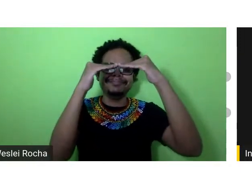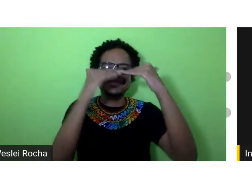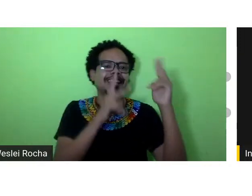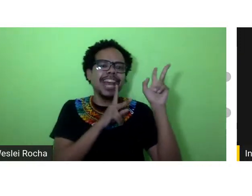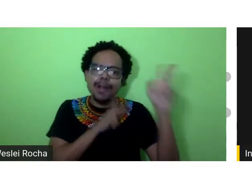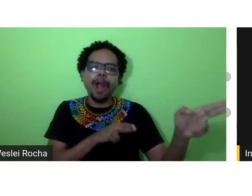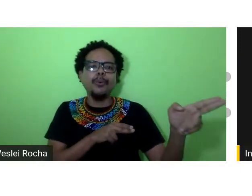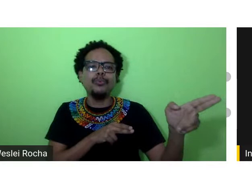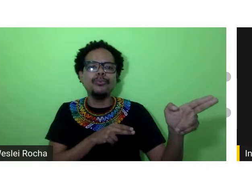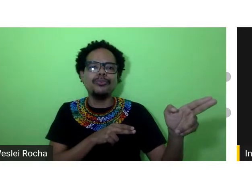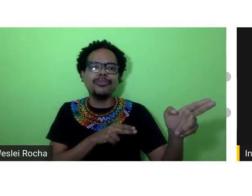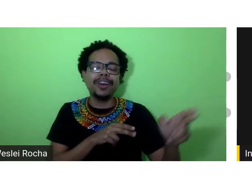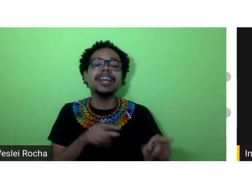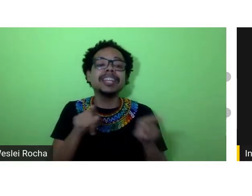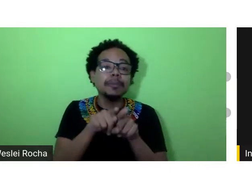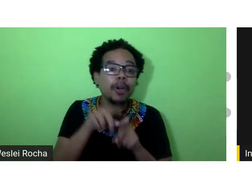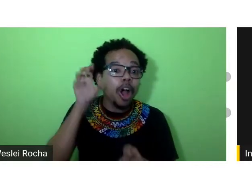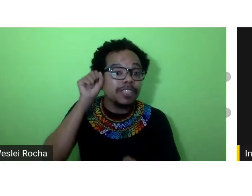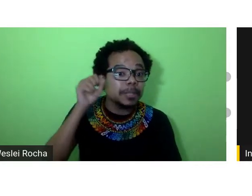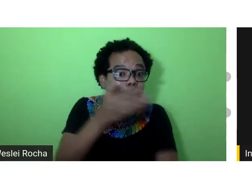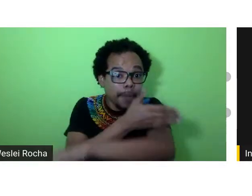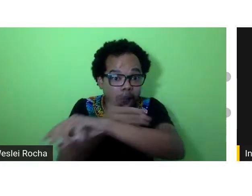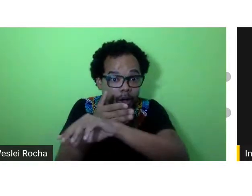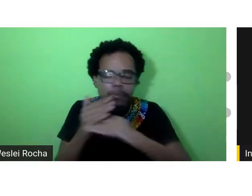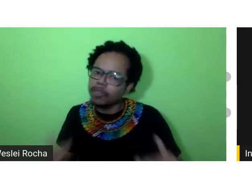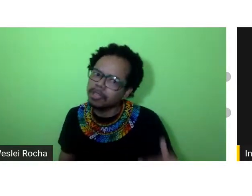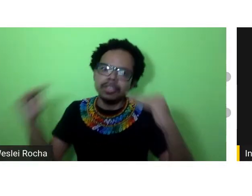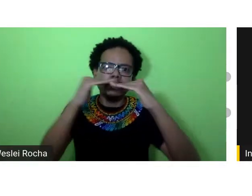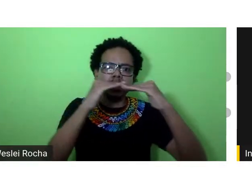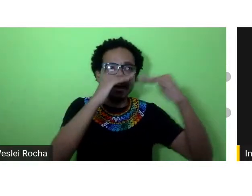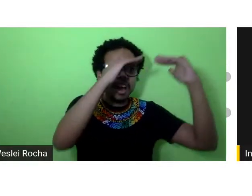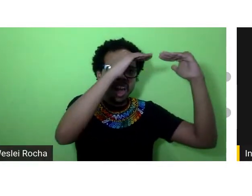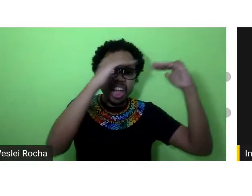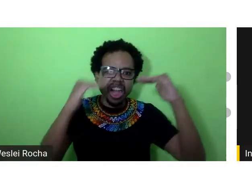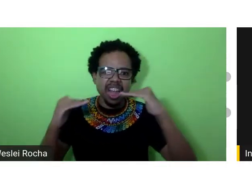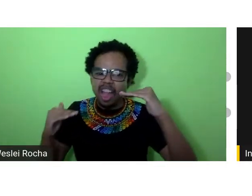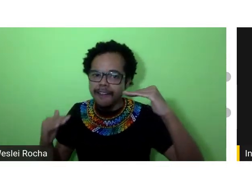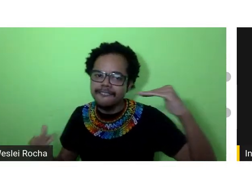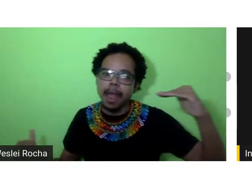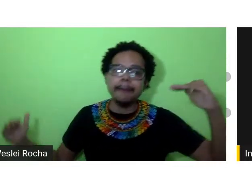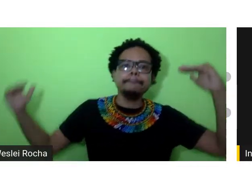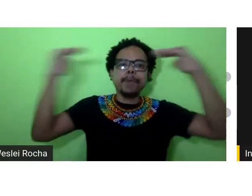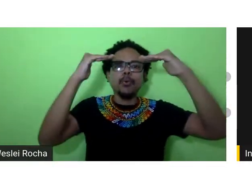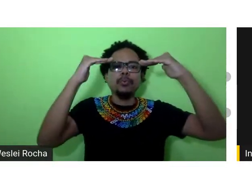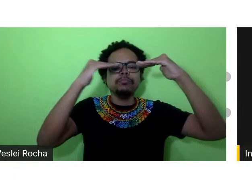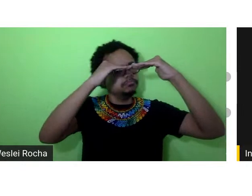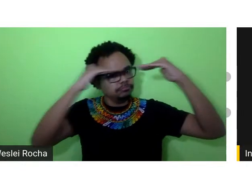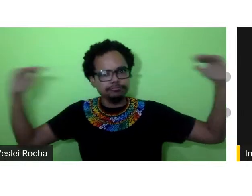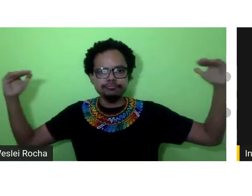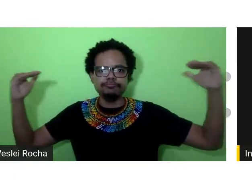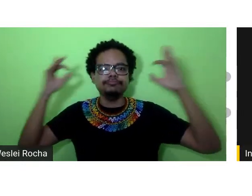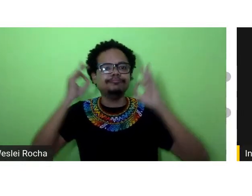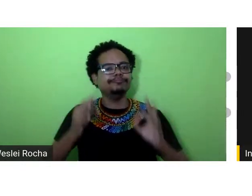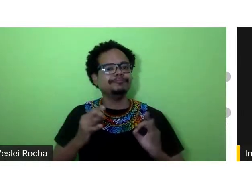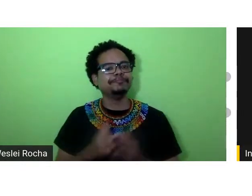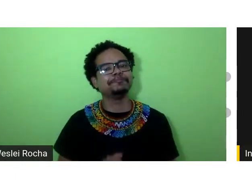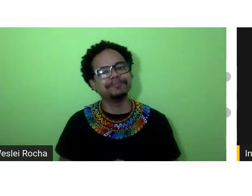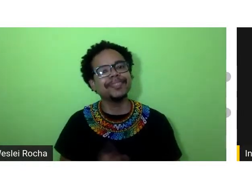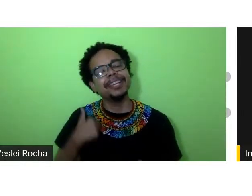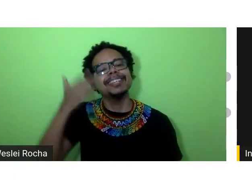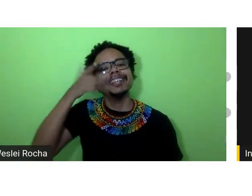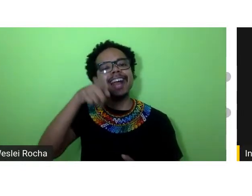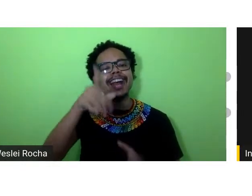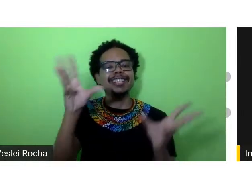certo contato uma relação de poder é muito grande e onde o ouvinte não precisa